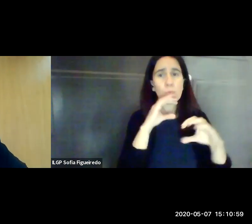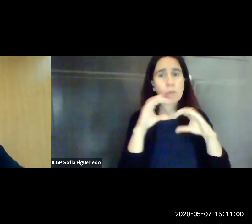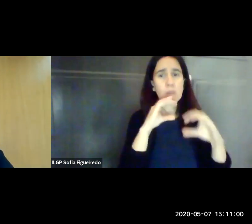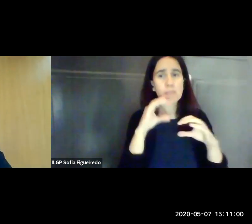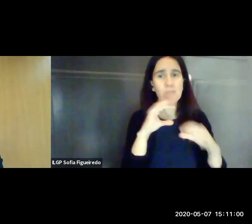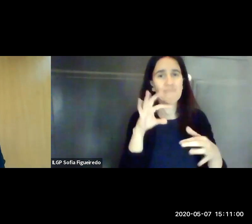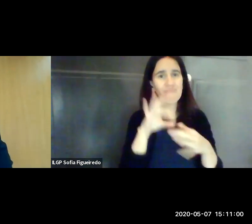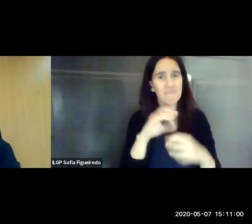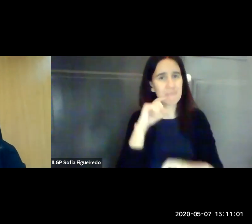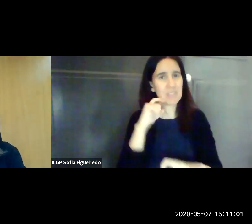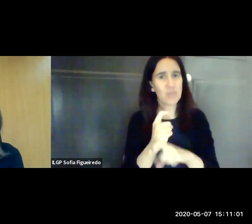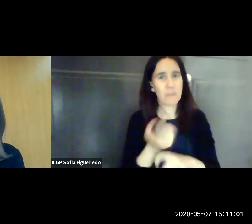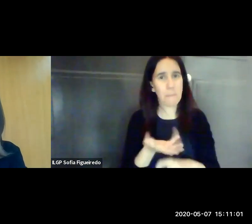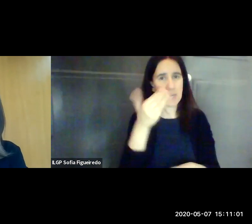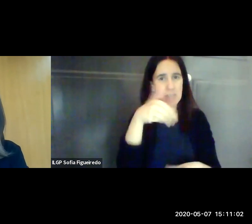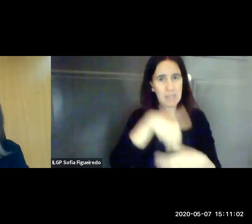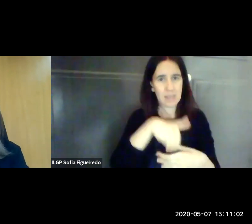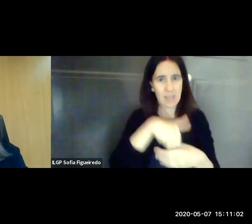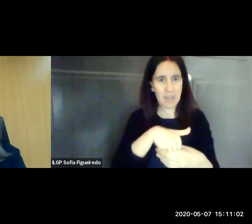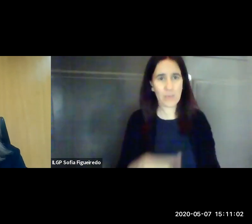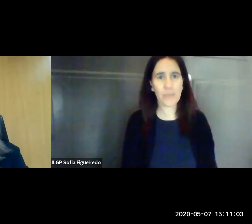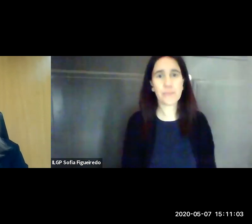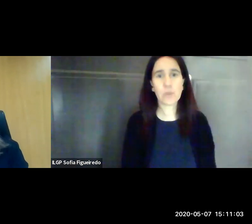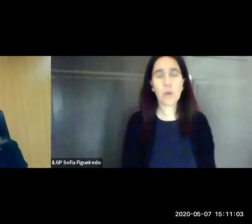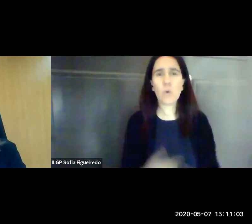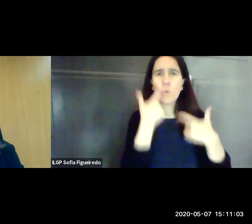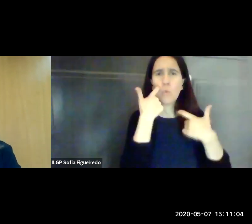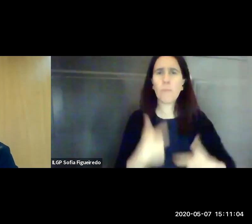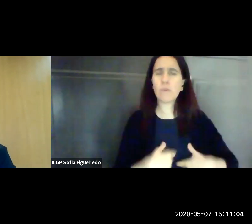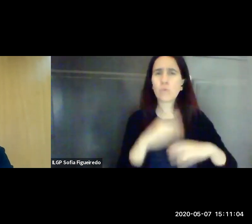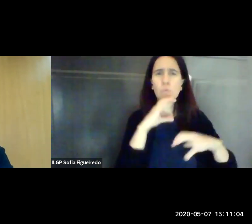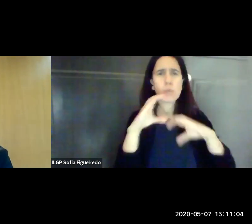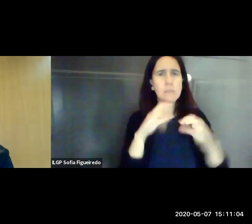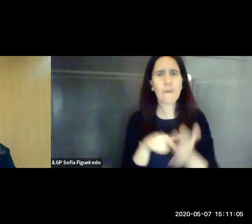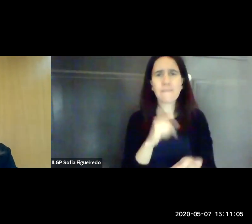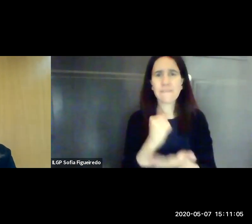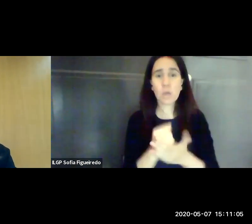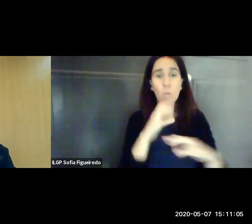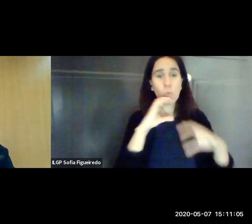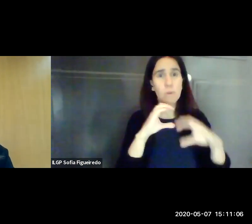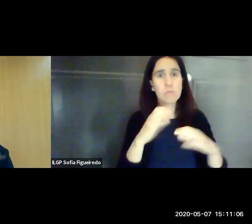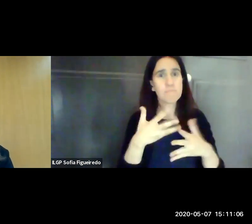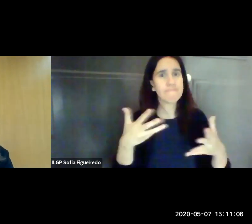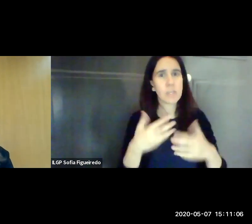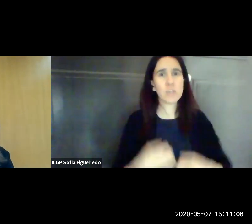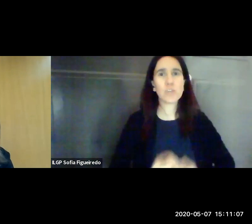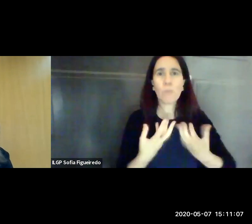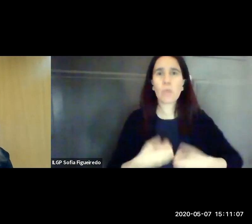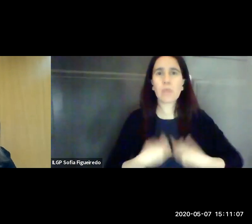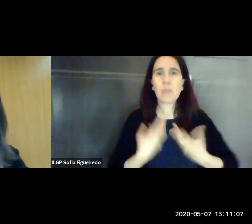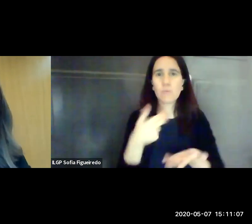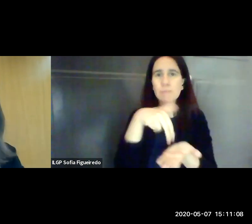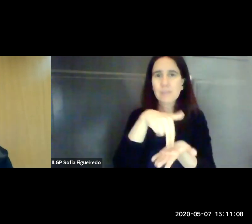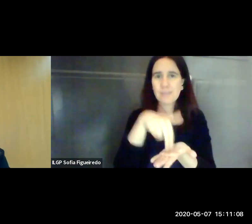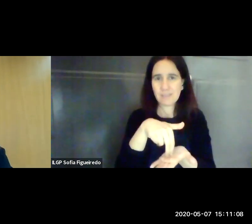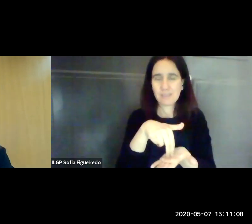mais exigente. O ser humano está sempre a comunicar e boa parte dessa comunicação é espontânea e presencial. Portanto, este